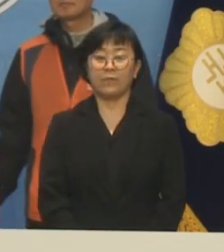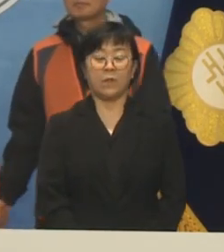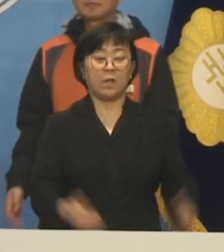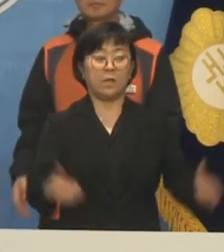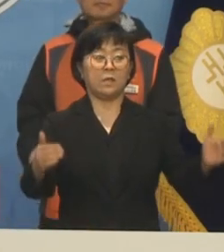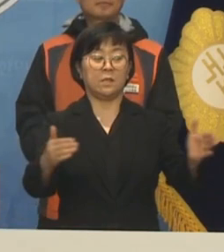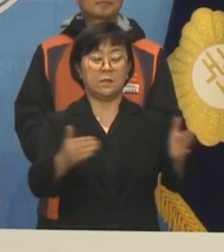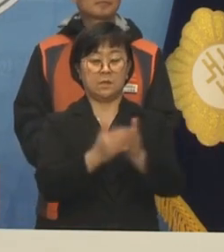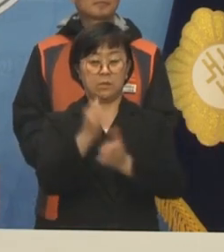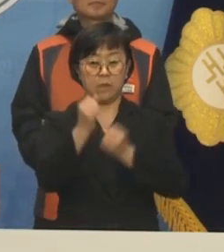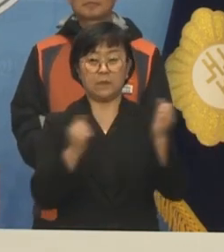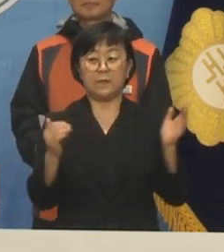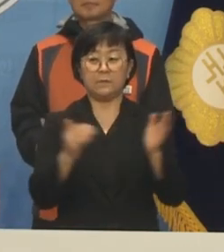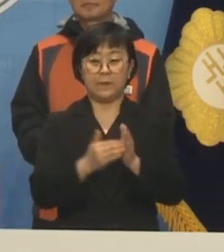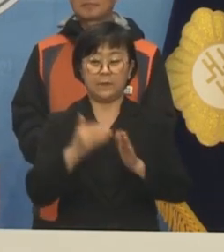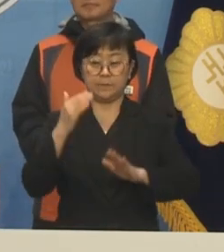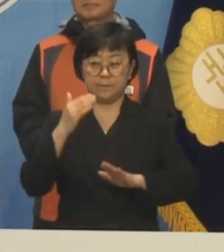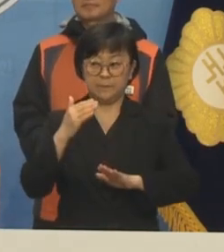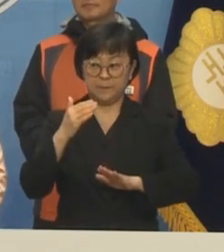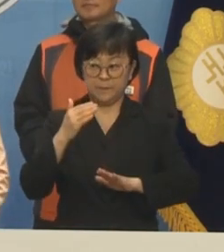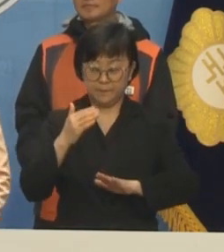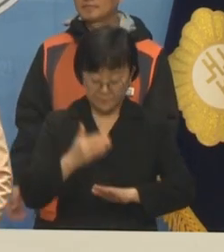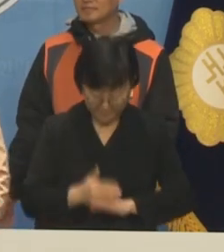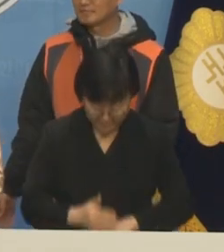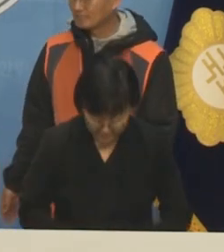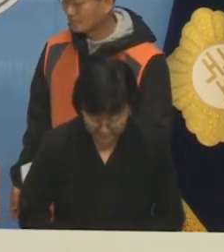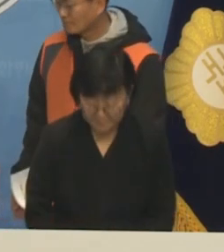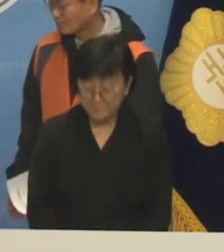이상으로 기자회견 마치도록 하겠습니다.